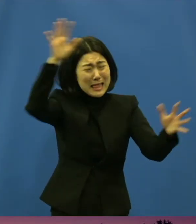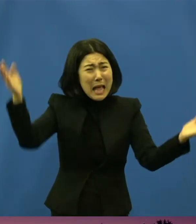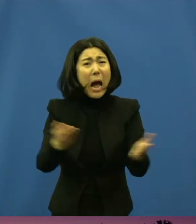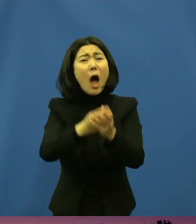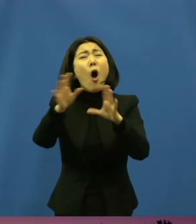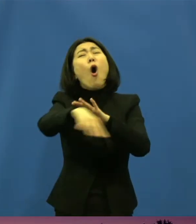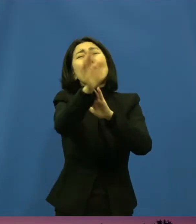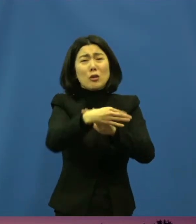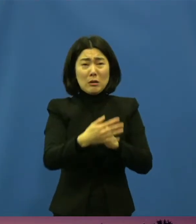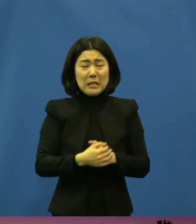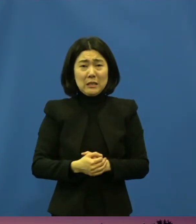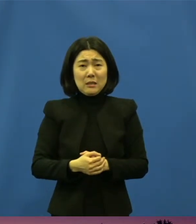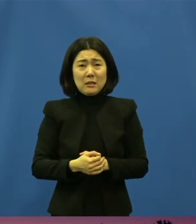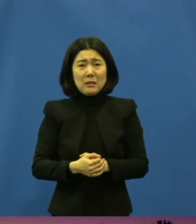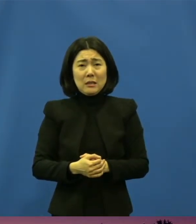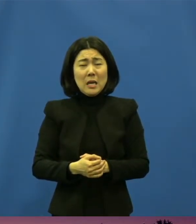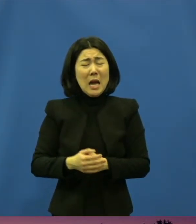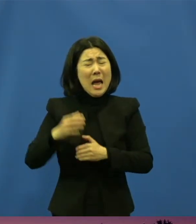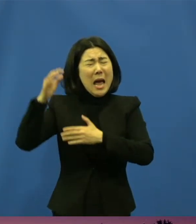가르쳐 놓았어요.